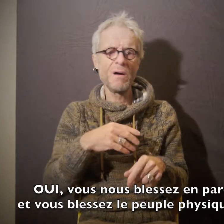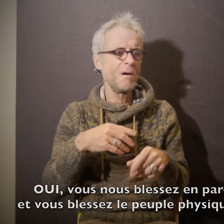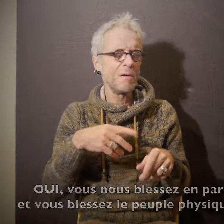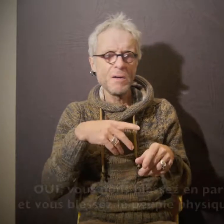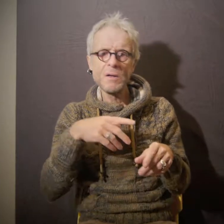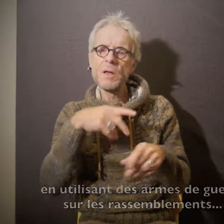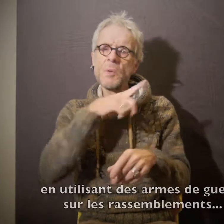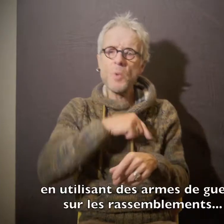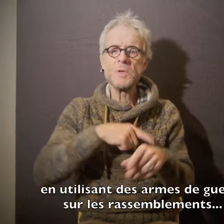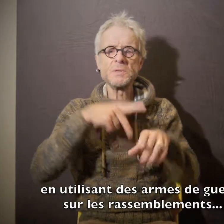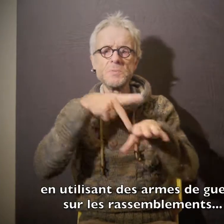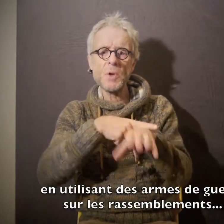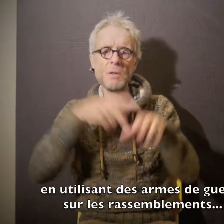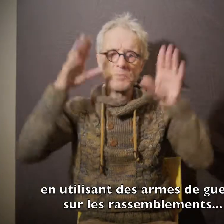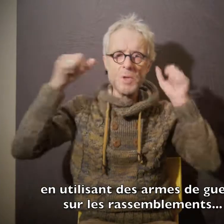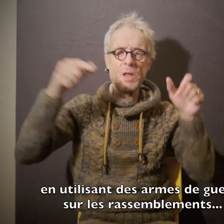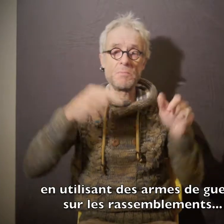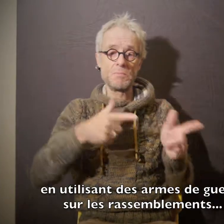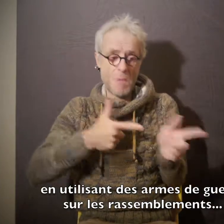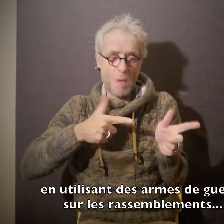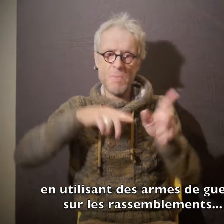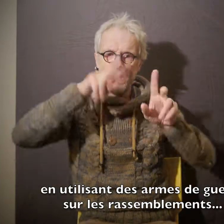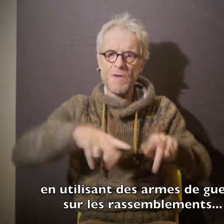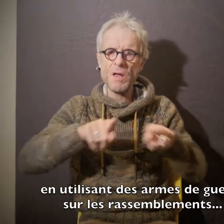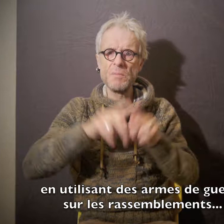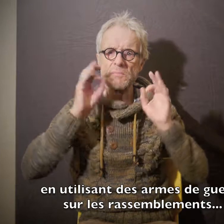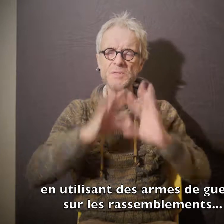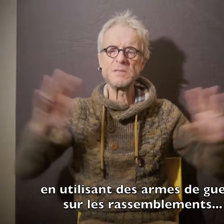les rassemblements de manifestations pacifiques des citoyens.